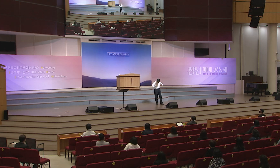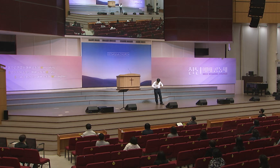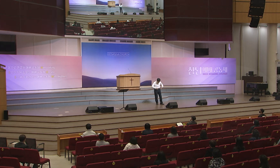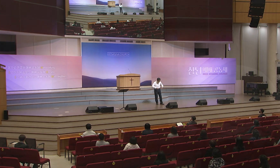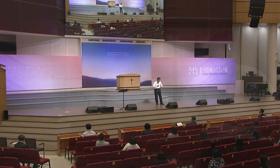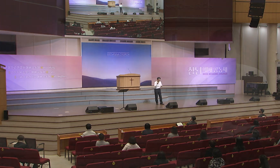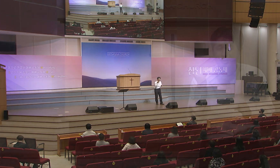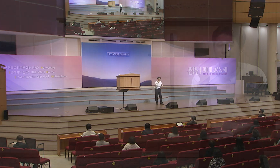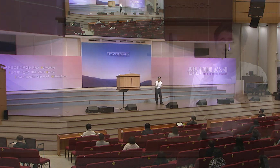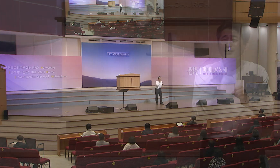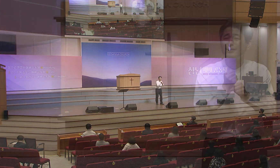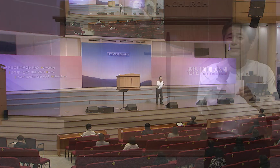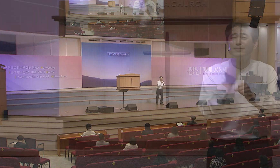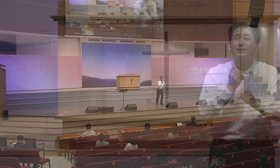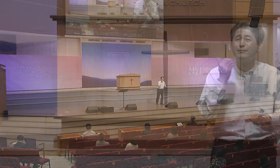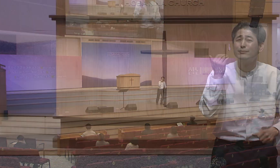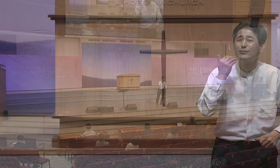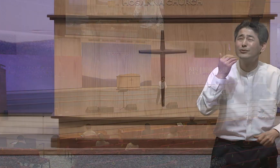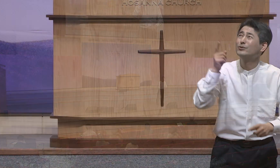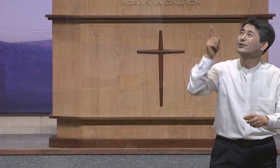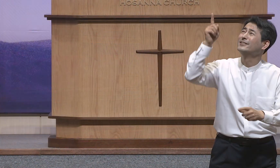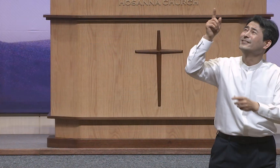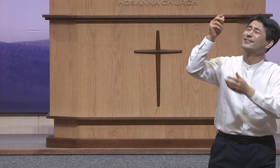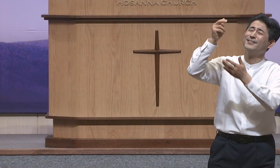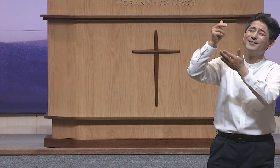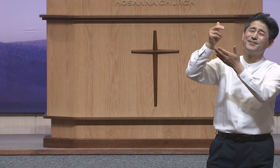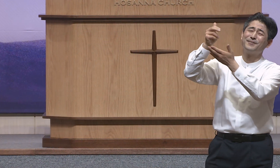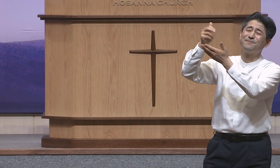나를 지으신 주님